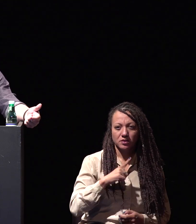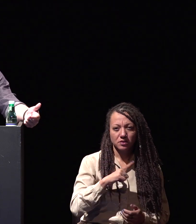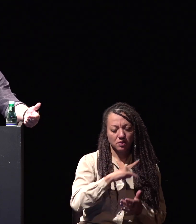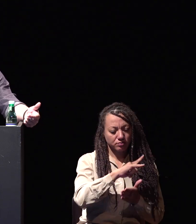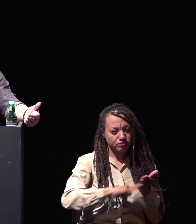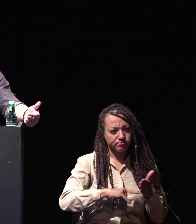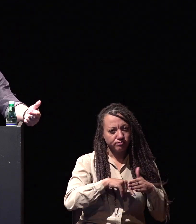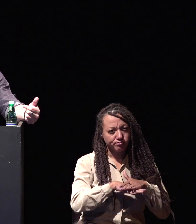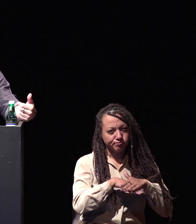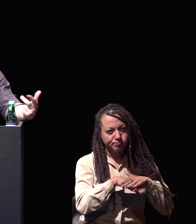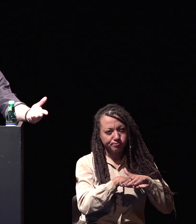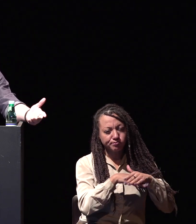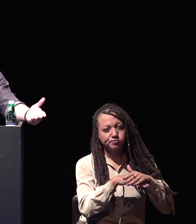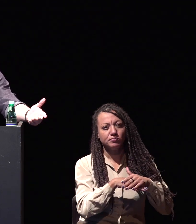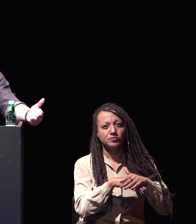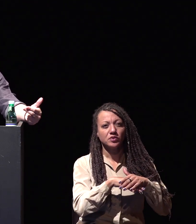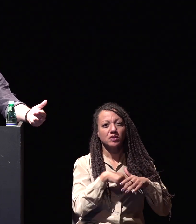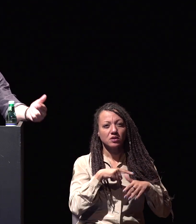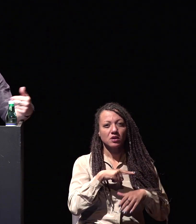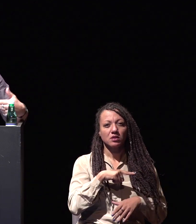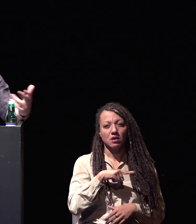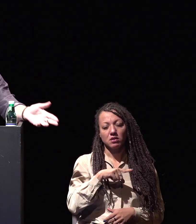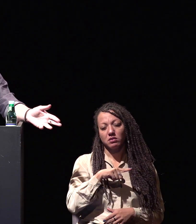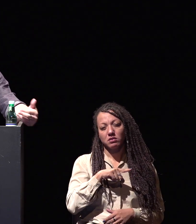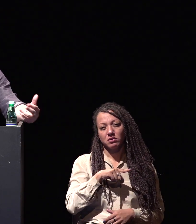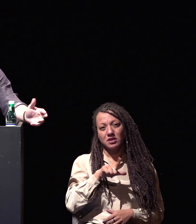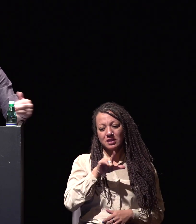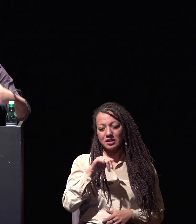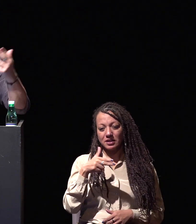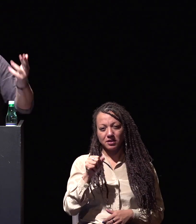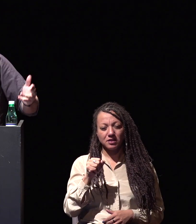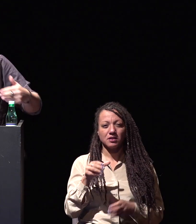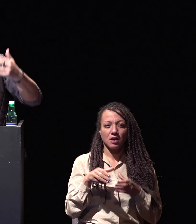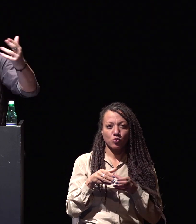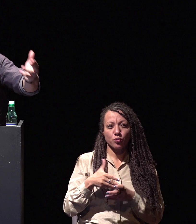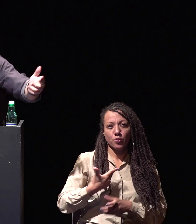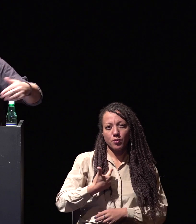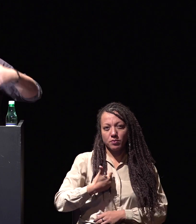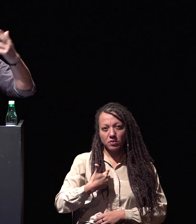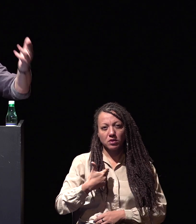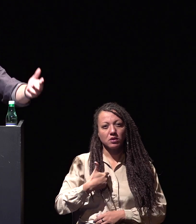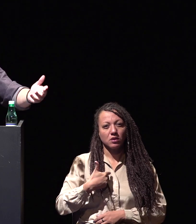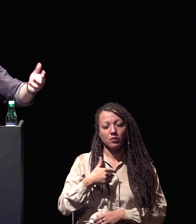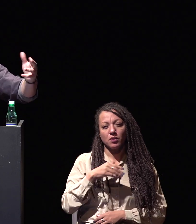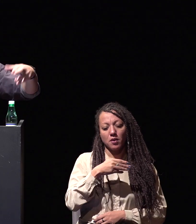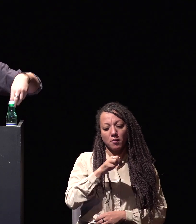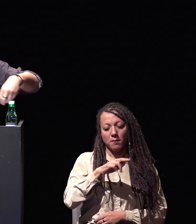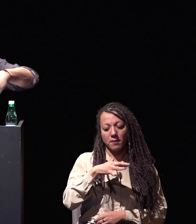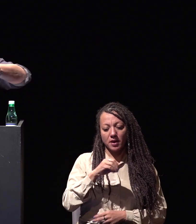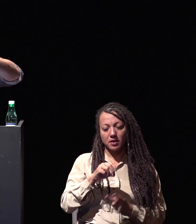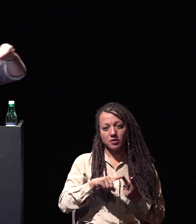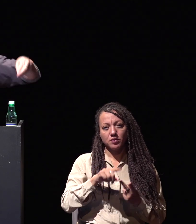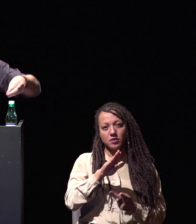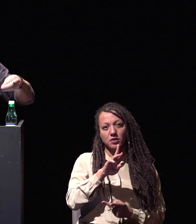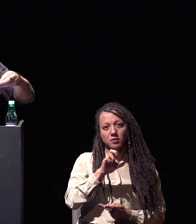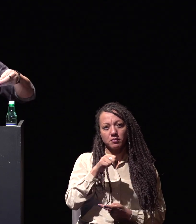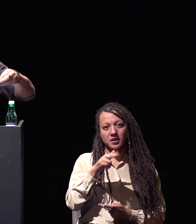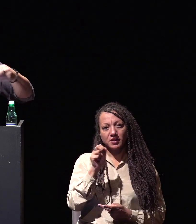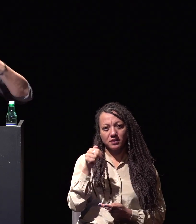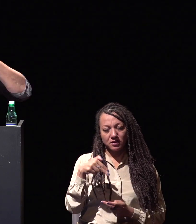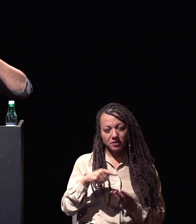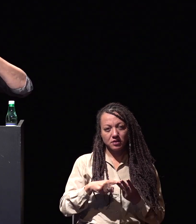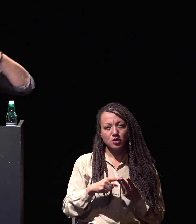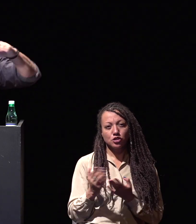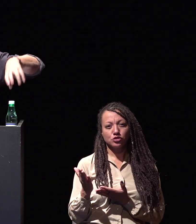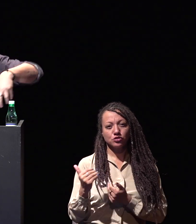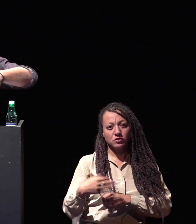essa construção de documentação, viagens da Lina e da equipe dela, dos amigos dela, enfim, o Mário Cravo, eventualmente o Brenan, jovens arquitetos